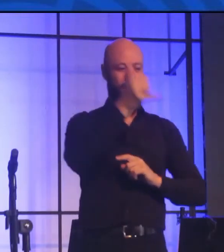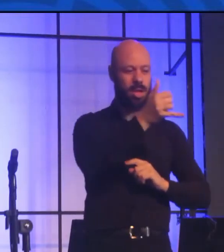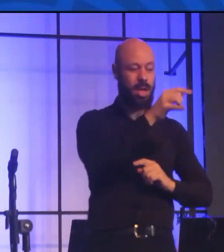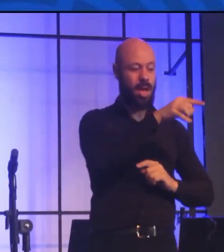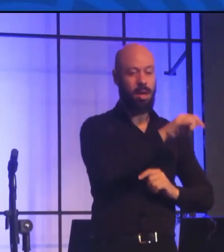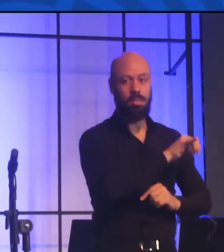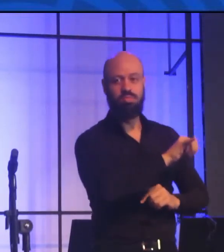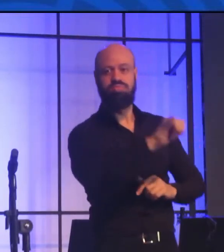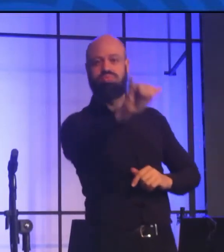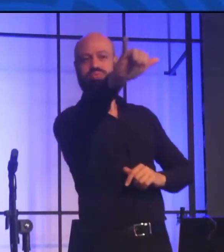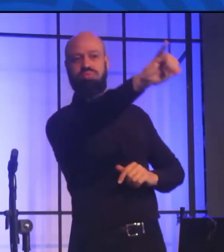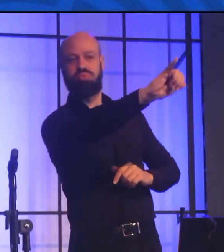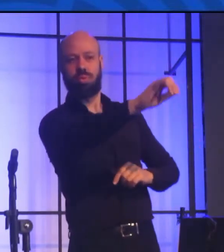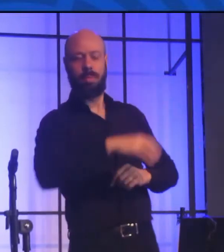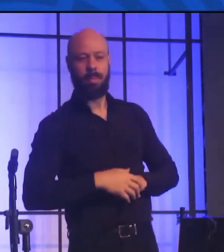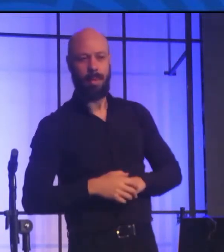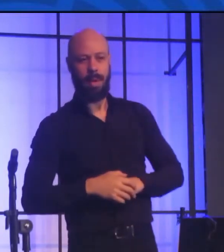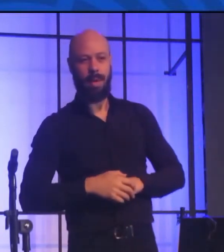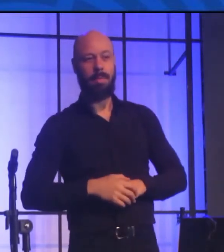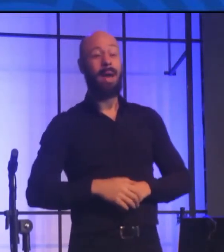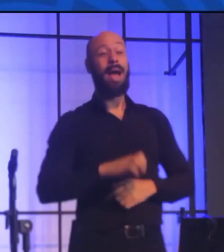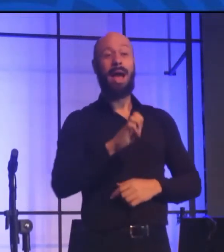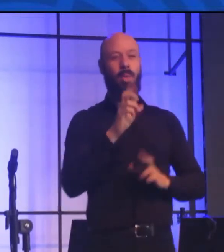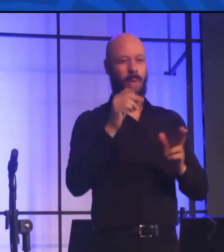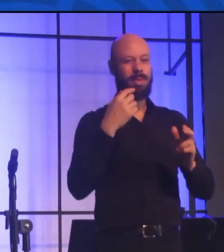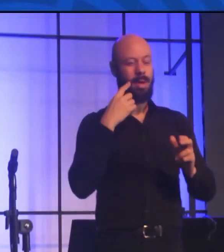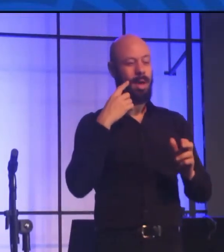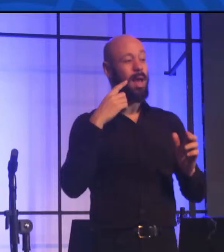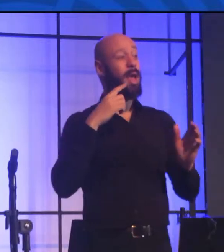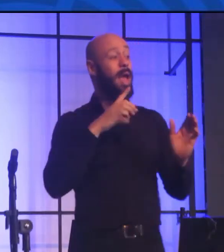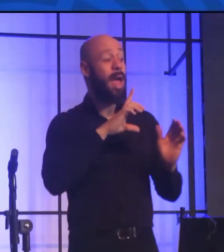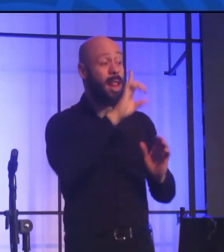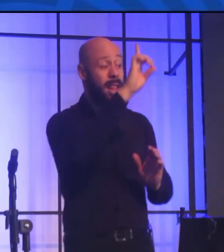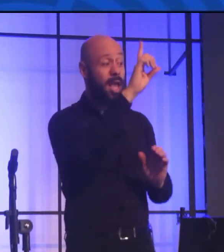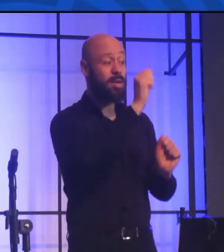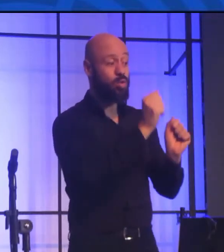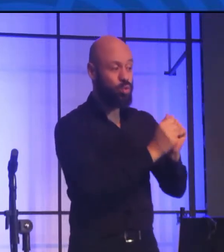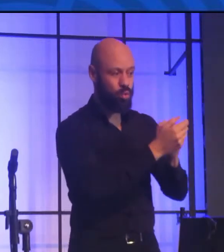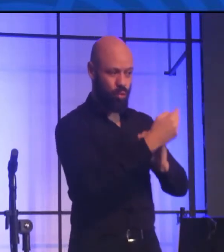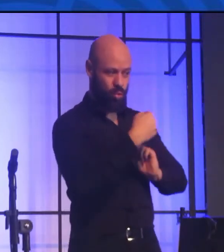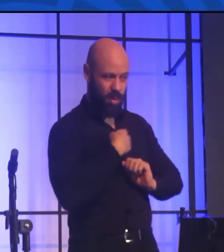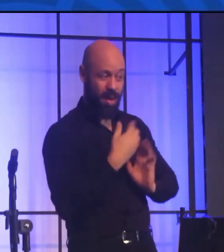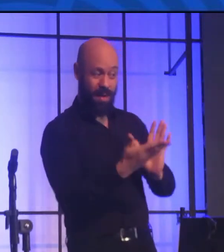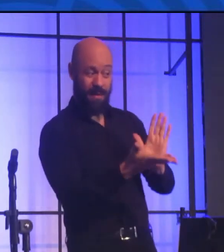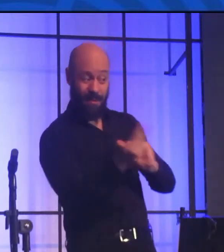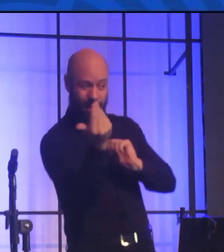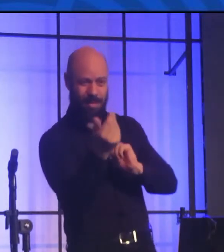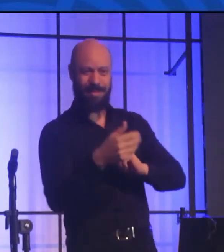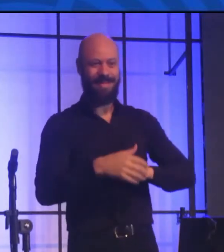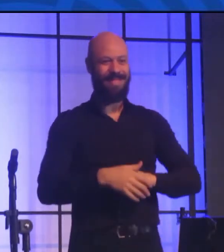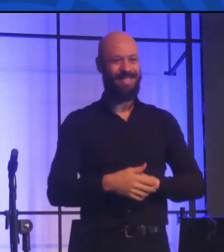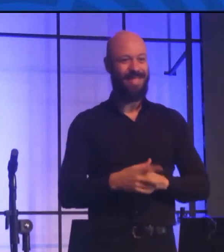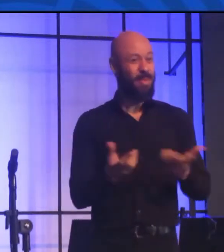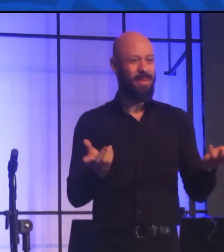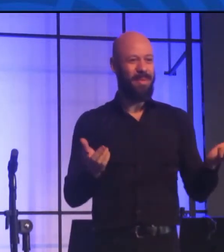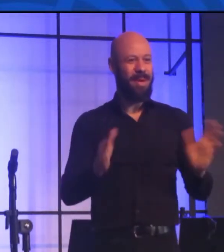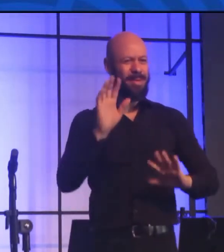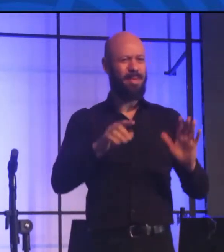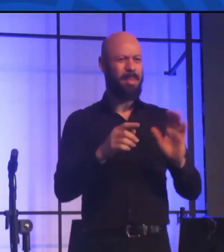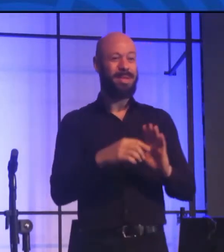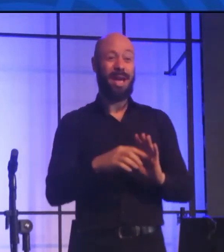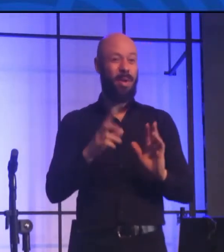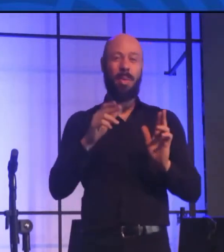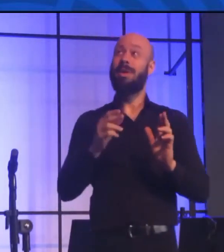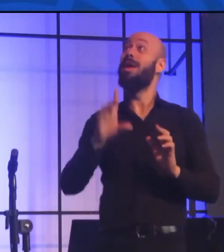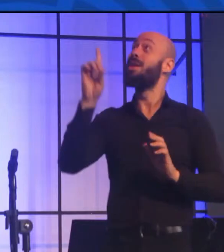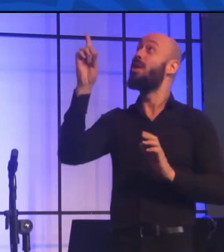você entenda o que eu quero lhe dizer essa manhã. Não vá atrás da sua meta, não vá atrás do seu plano,